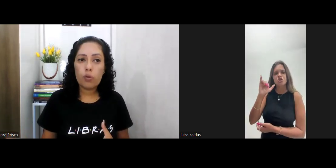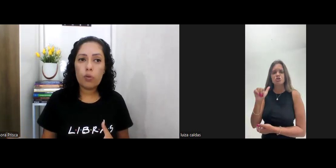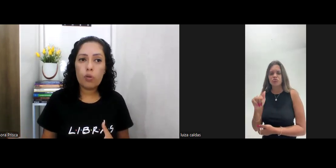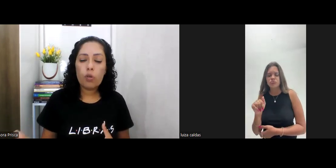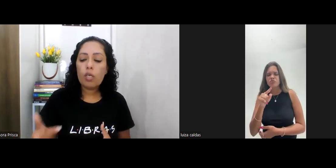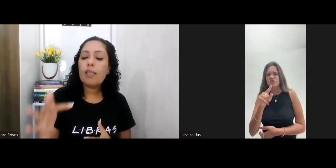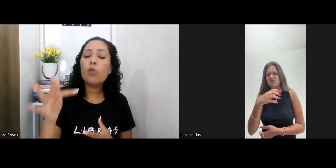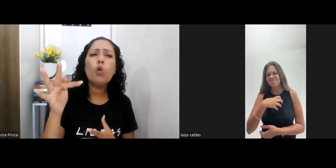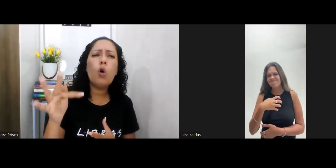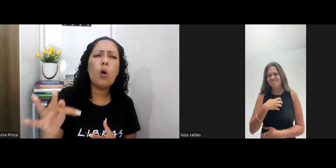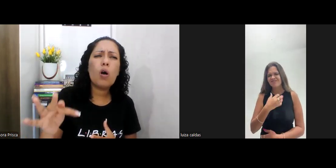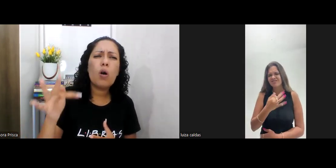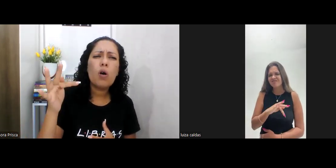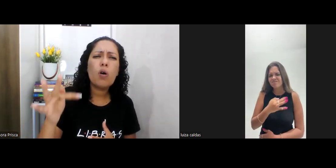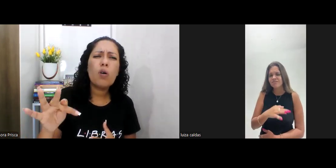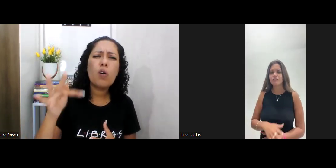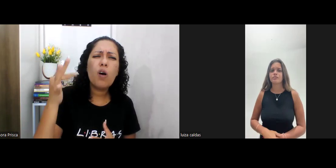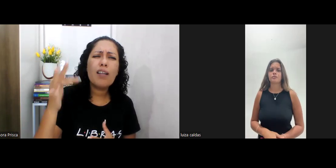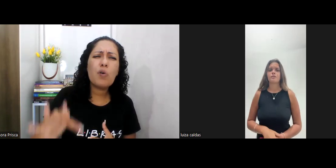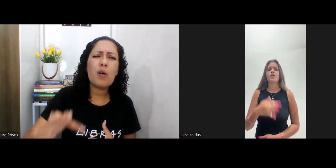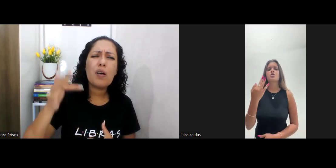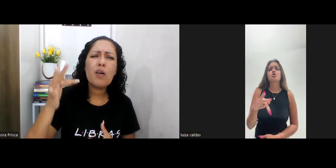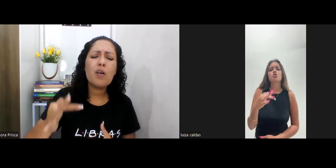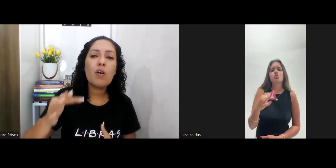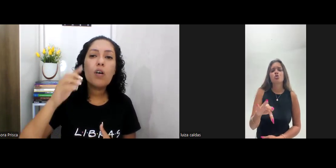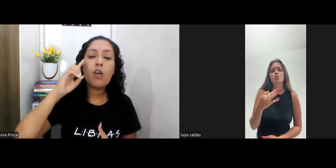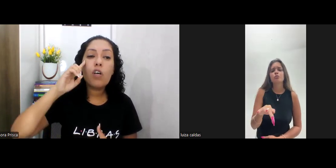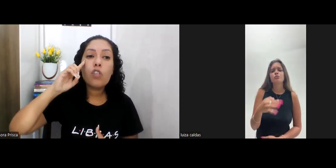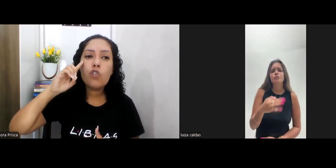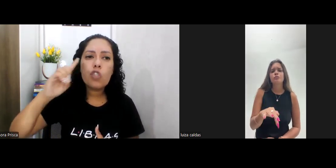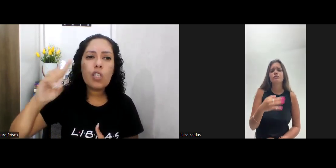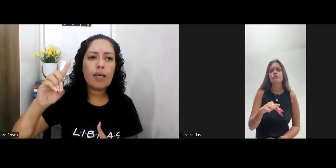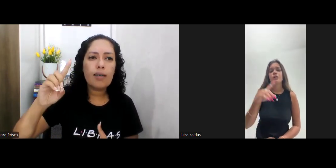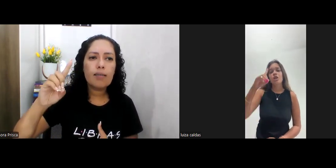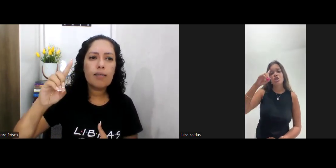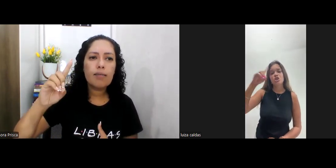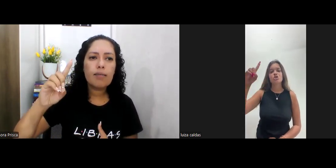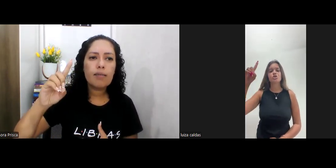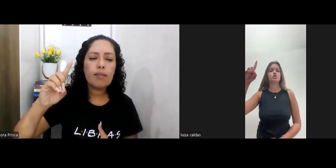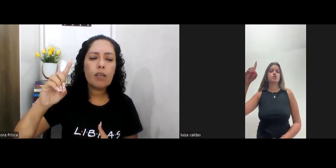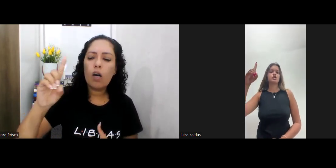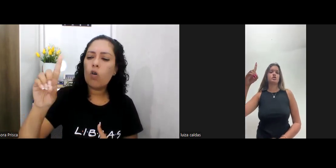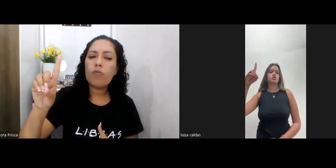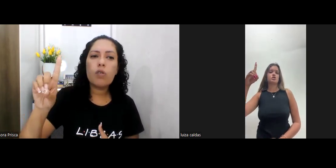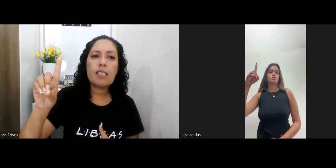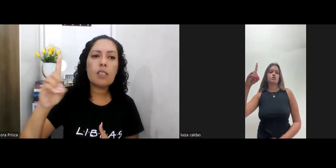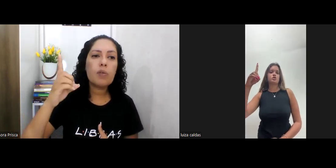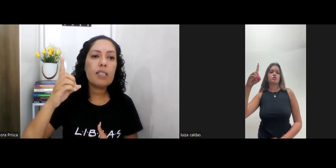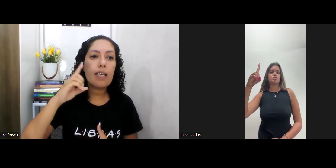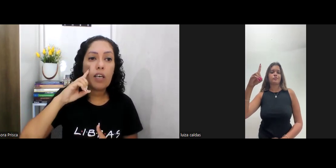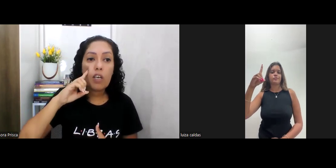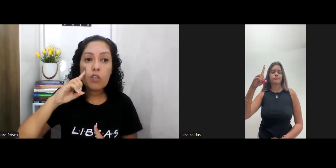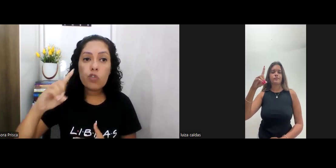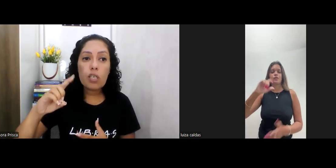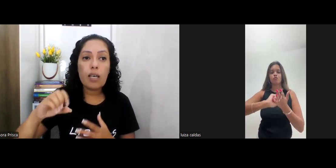dor? Então, dor, ó, a dor, dia, configuração da